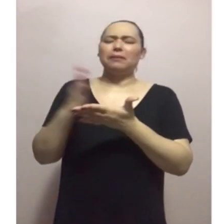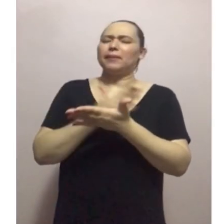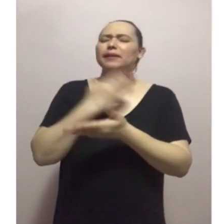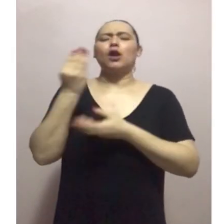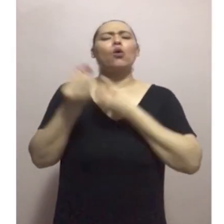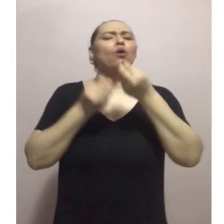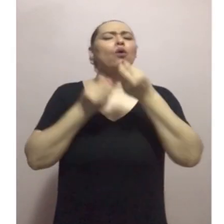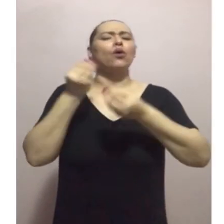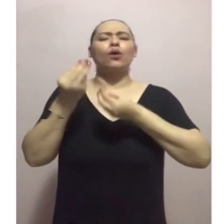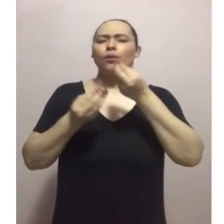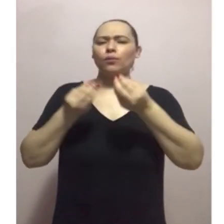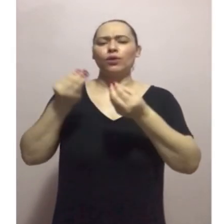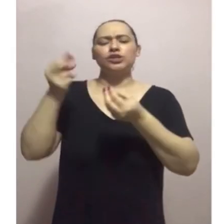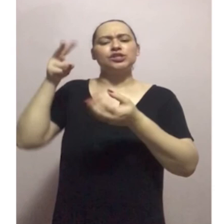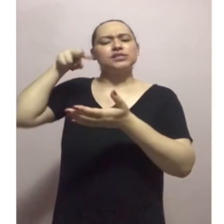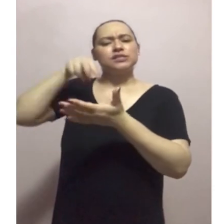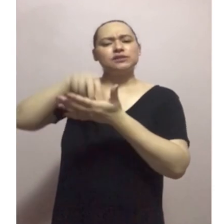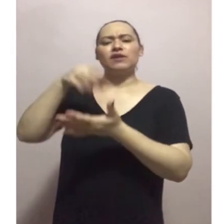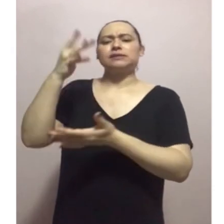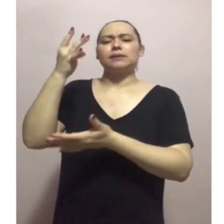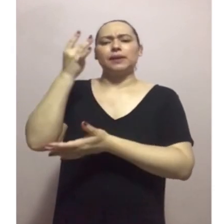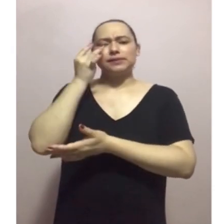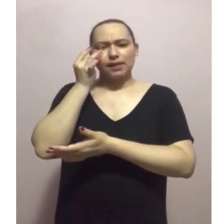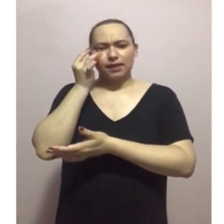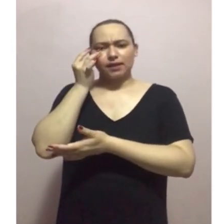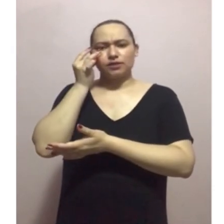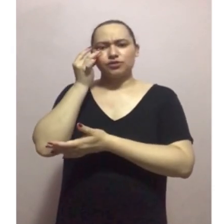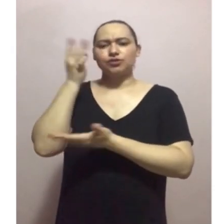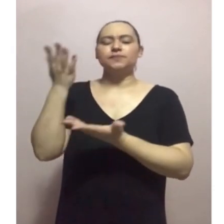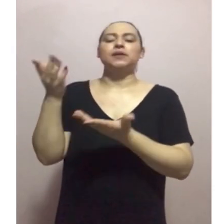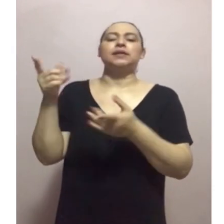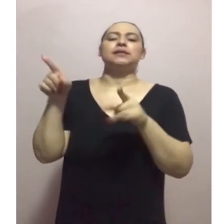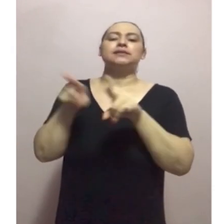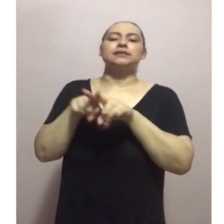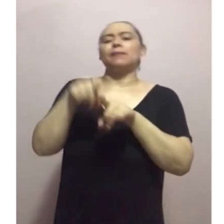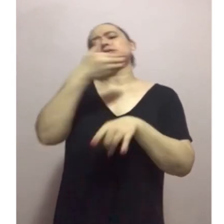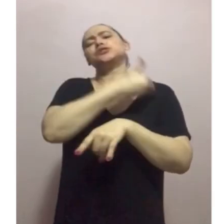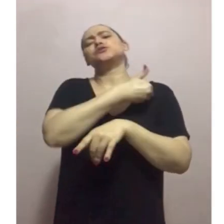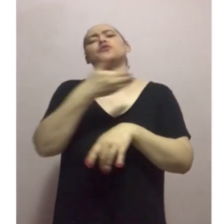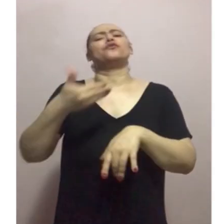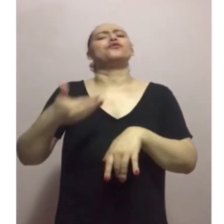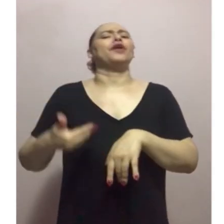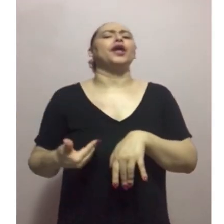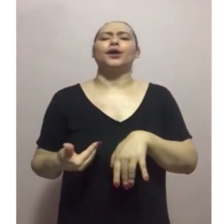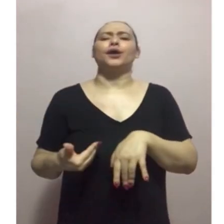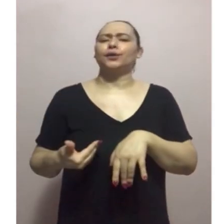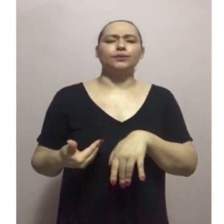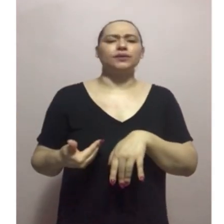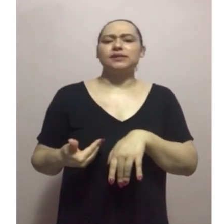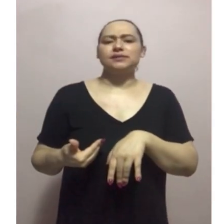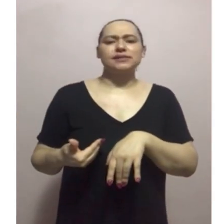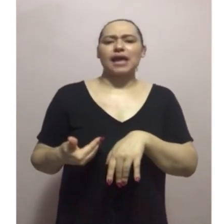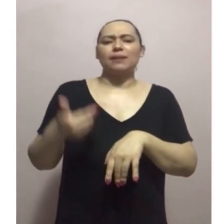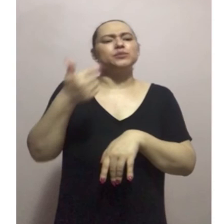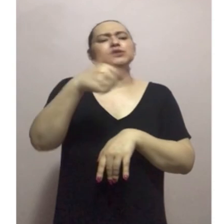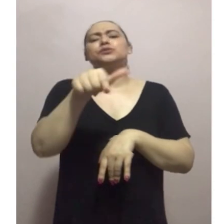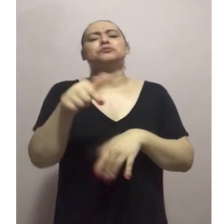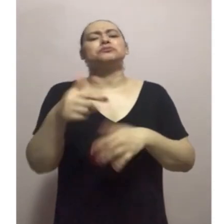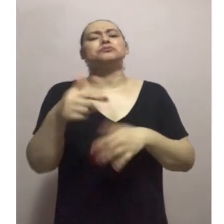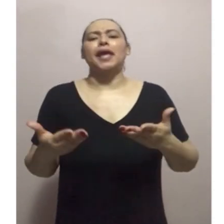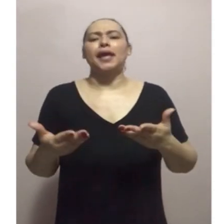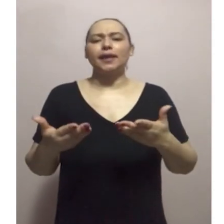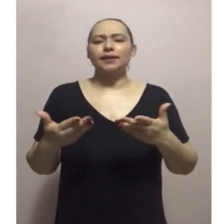né, como a gente vai se fazer presente e não importa se o governo não se